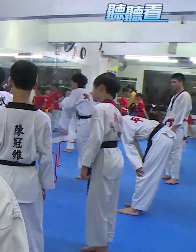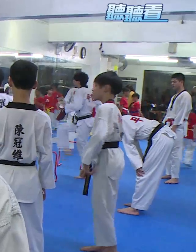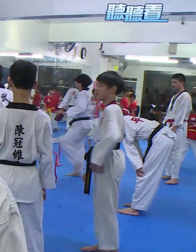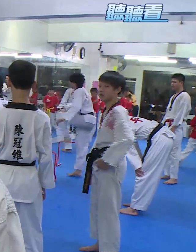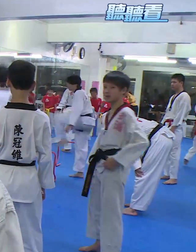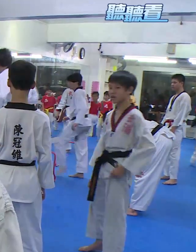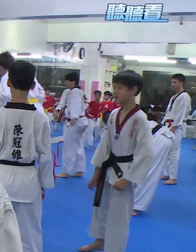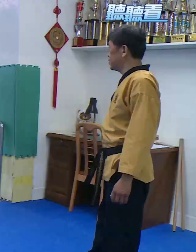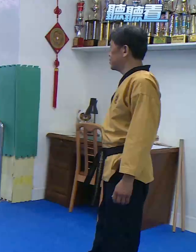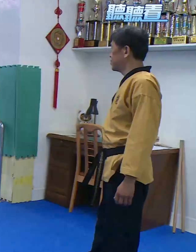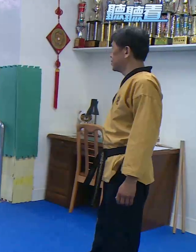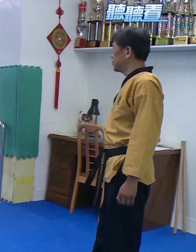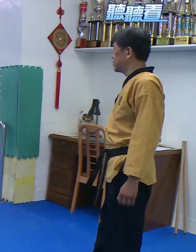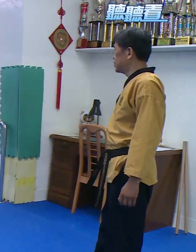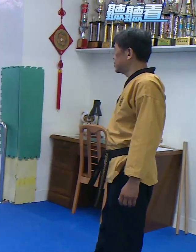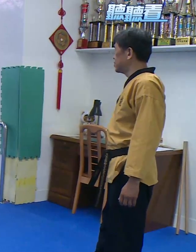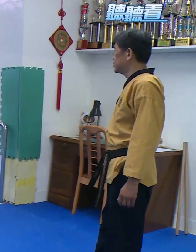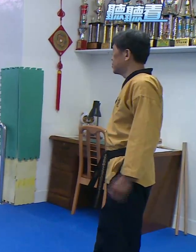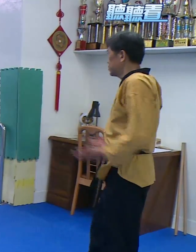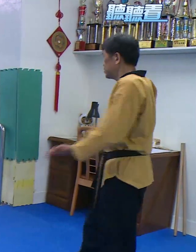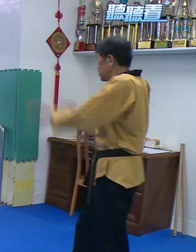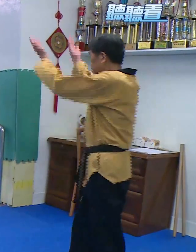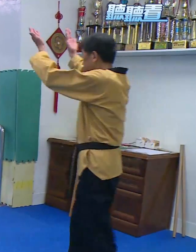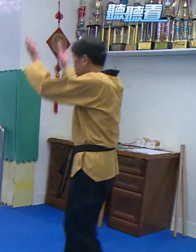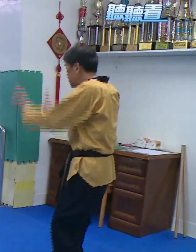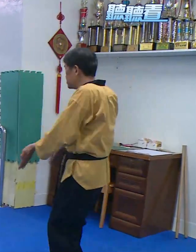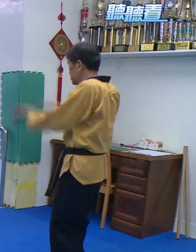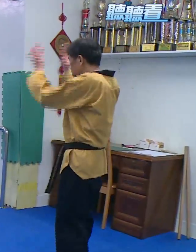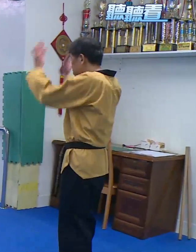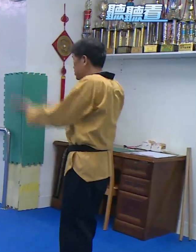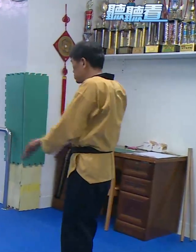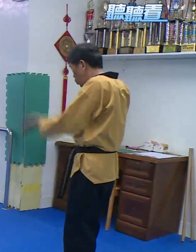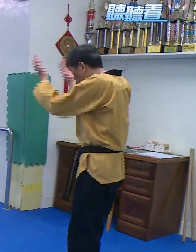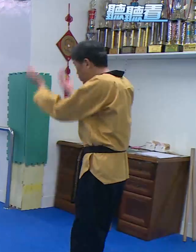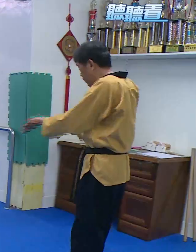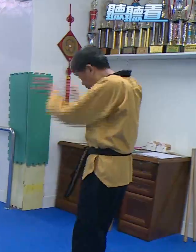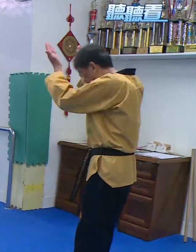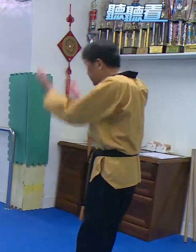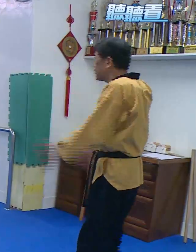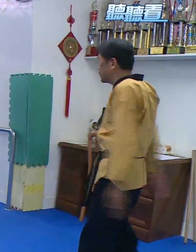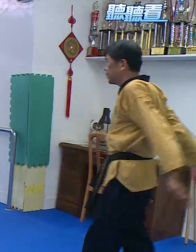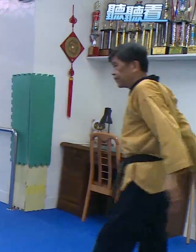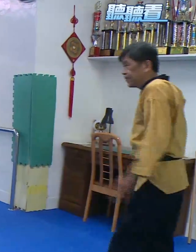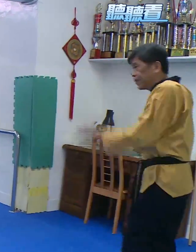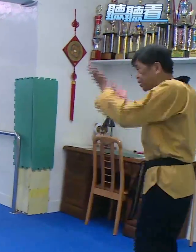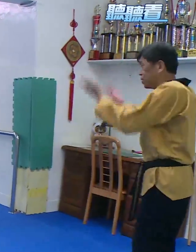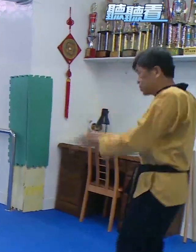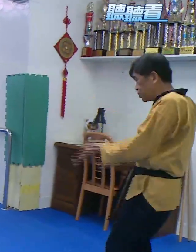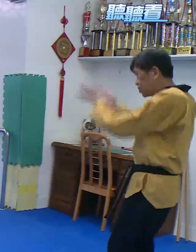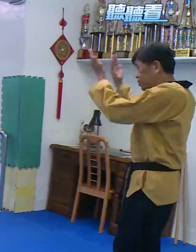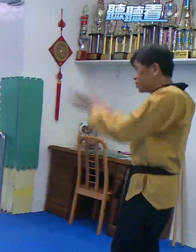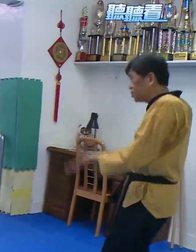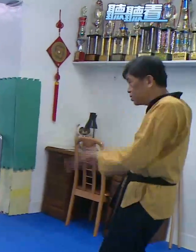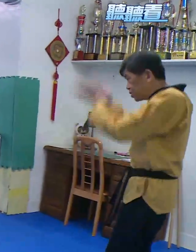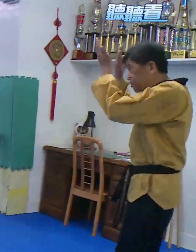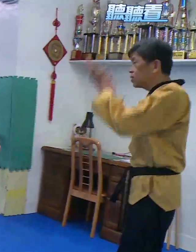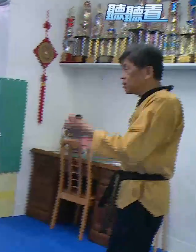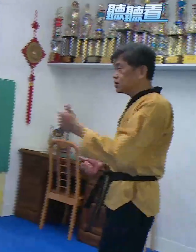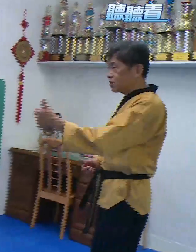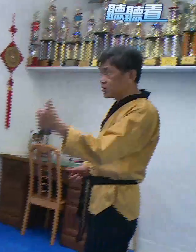难得看到这么年纪大的选手，而且他自己有工作，然后有家庭，已经有自己的正事，然后还愿意花这么多的时